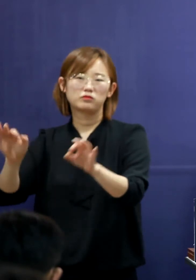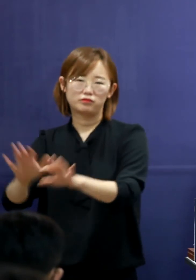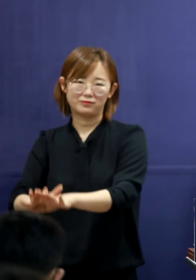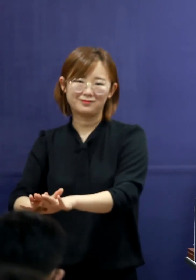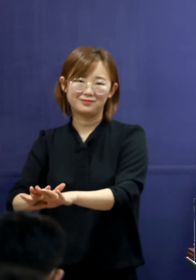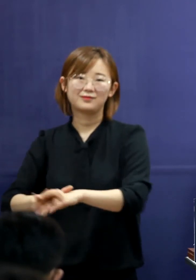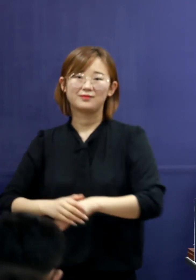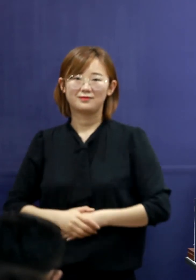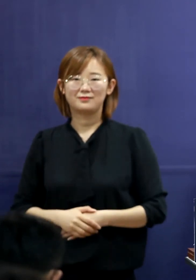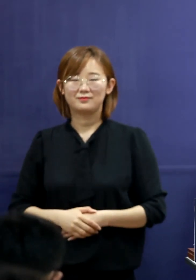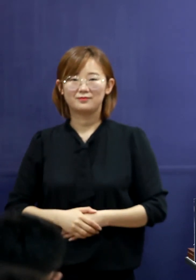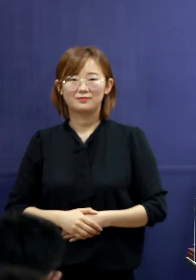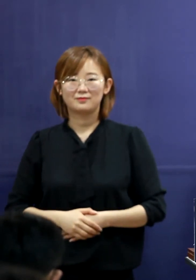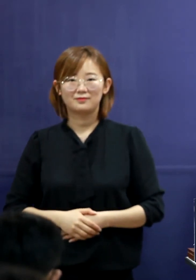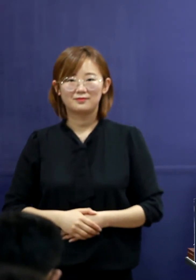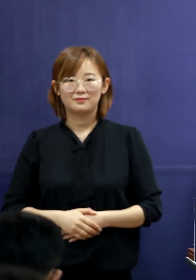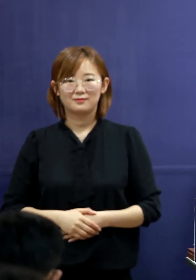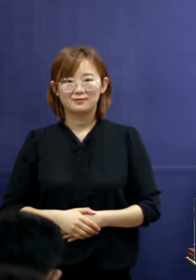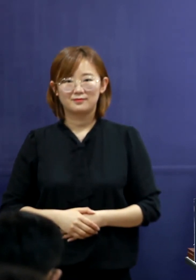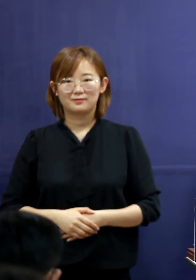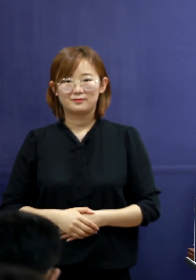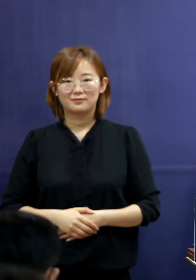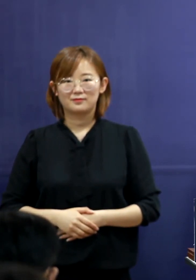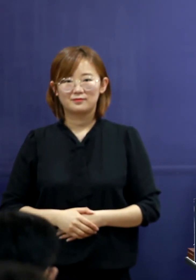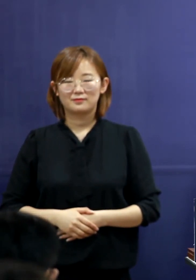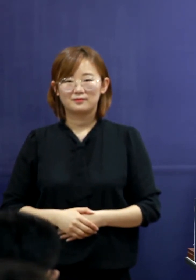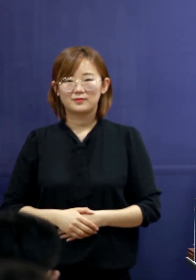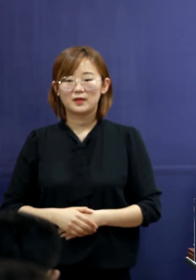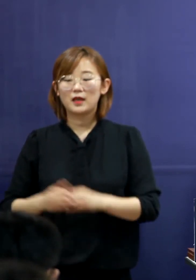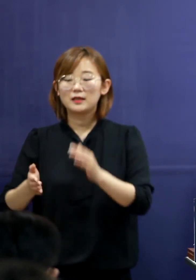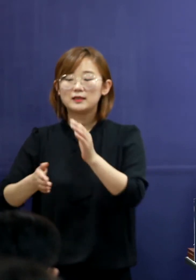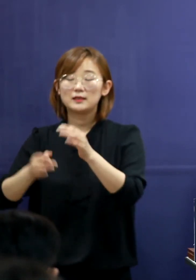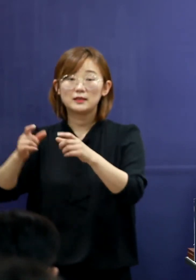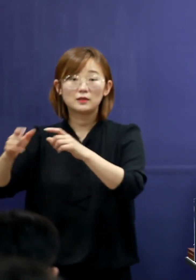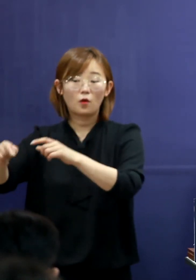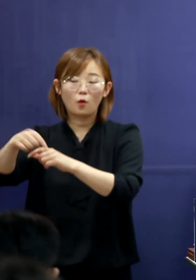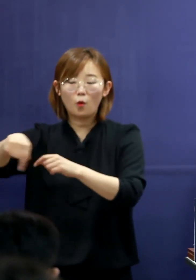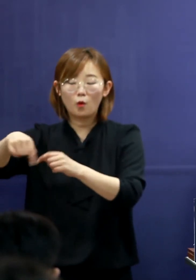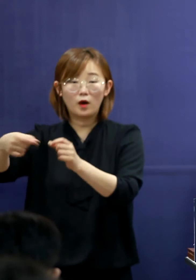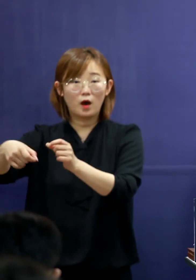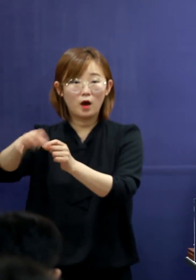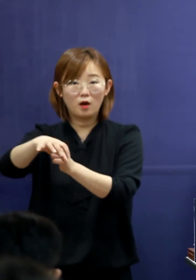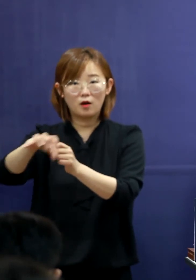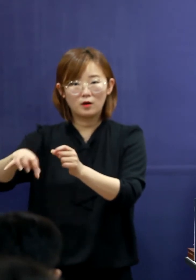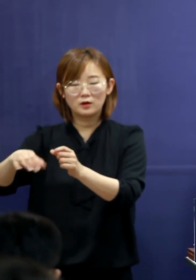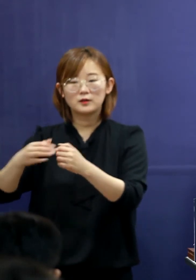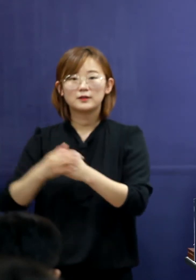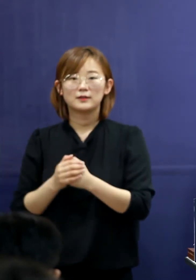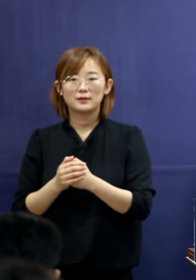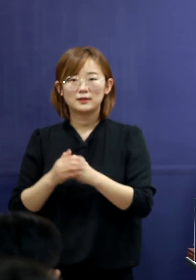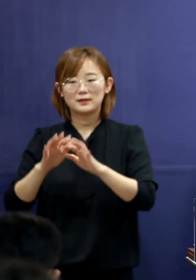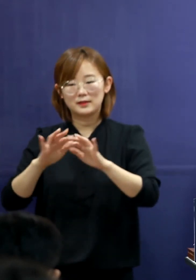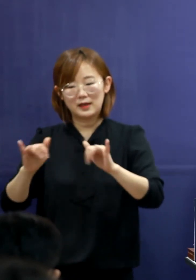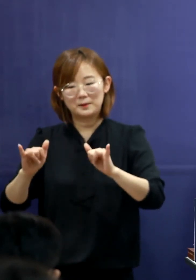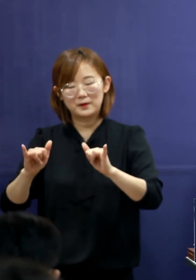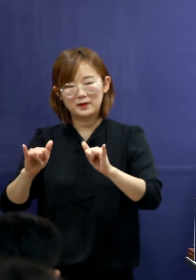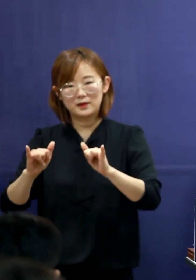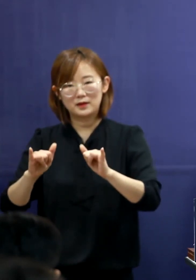지역 주민들이 그러니까 토지 소유자나 건축물 소유자들이 자기네들이 이제 투자를